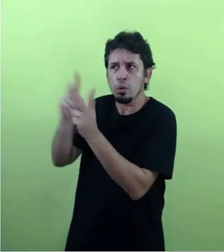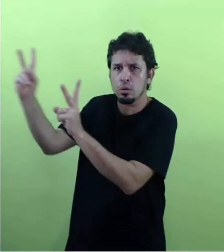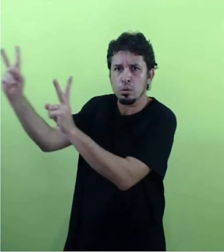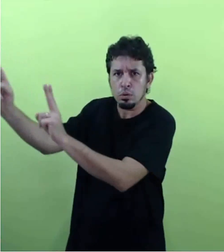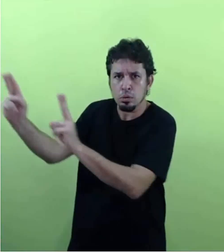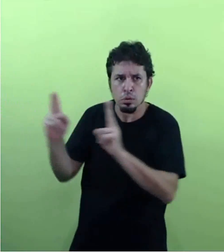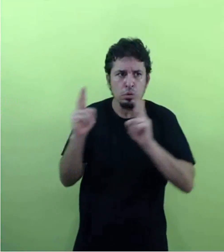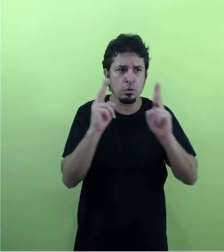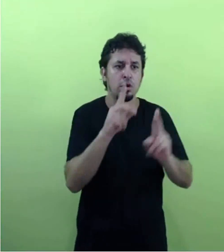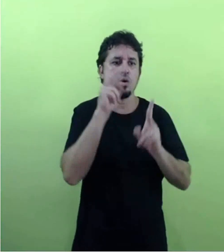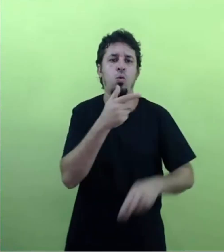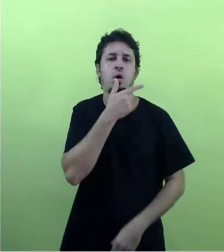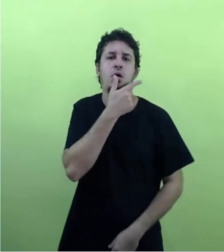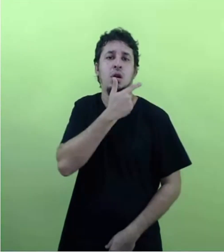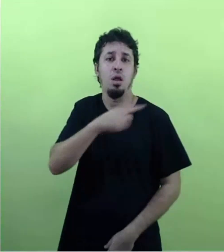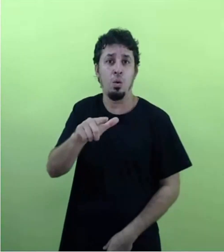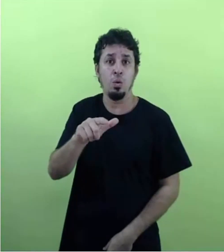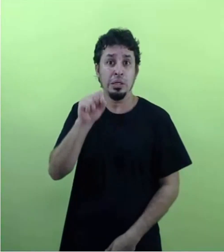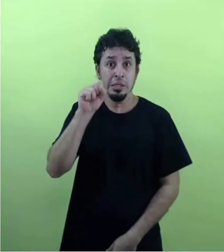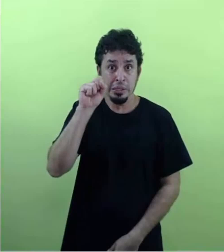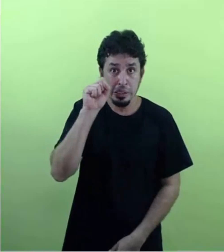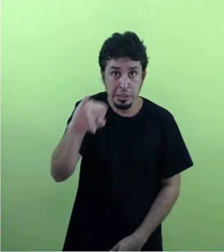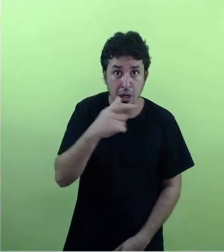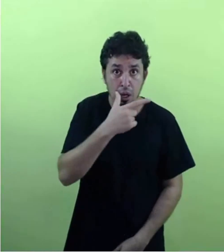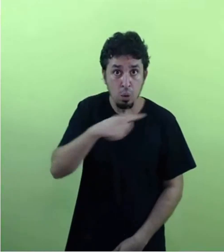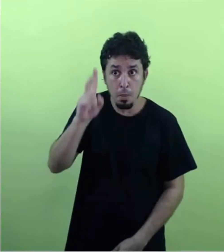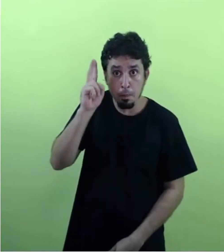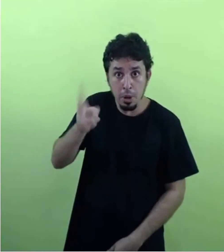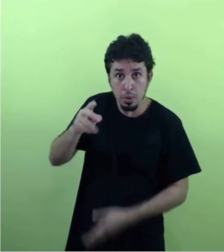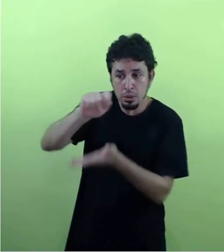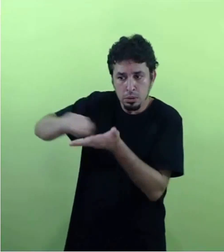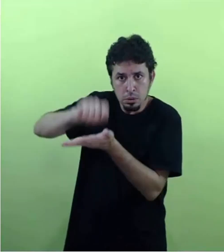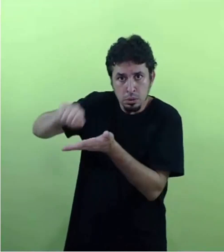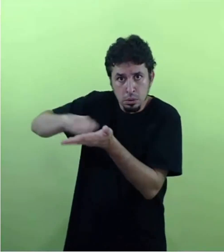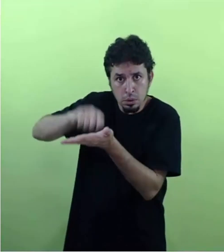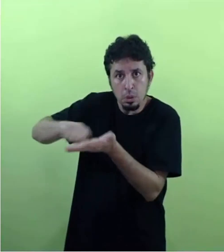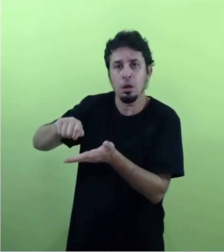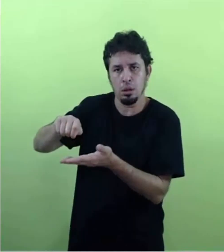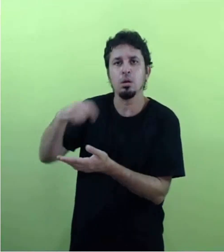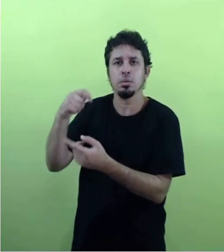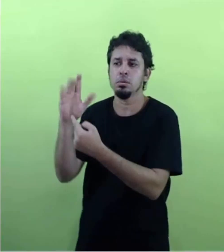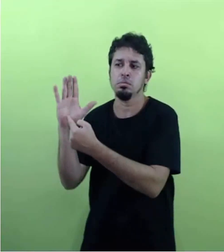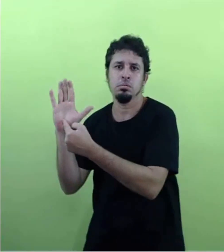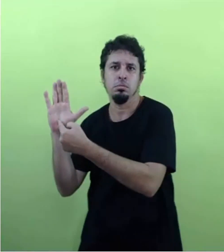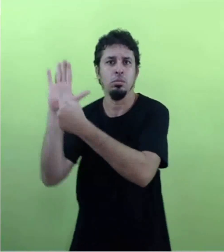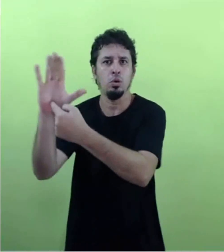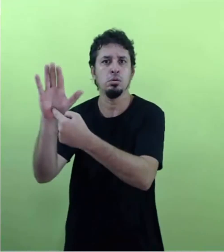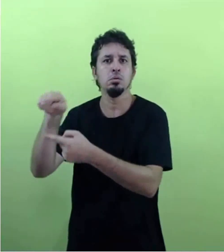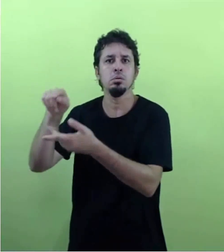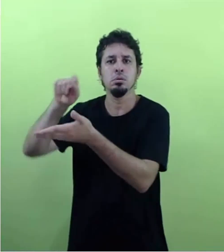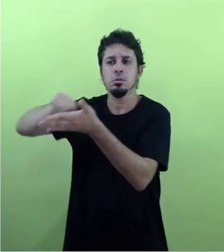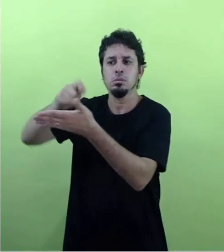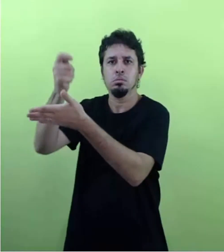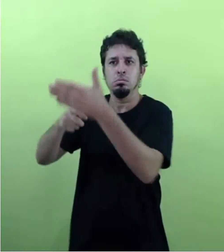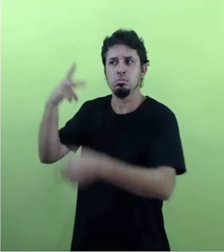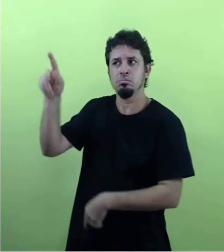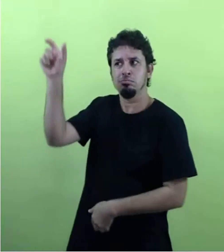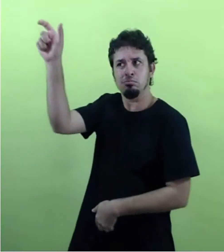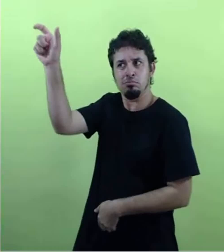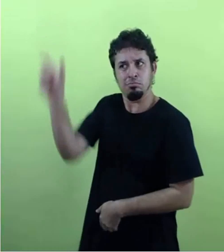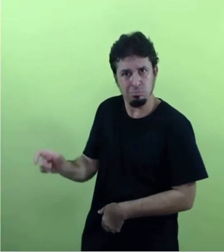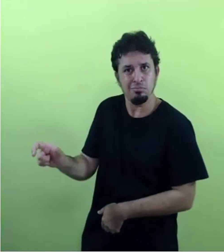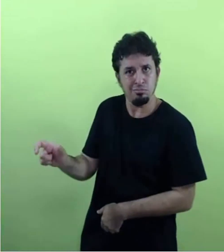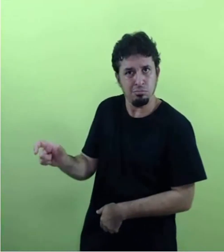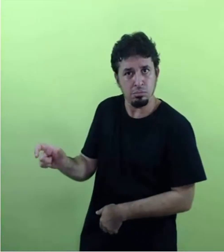citação idêntica da língua em questão. Se for em língua escrita, deverá apresentar a escrita no vídeo,